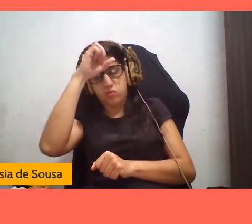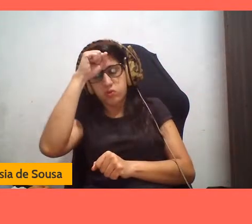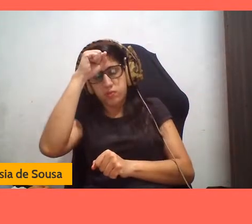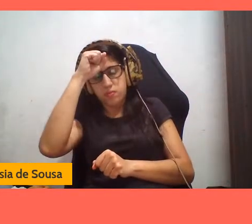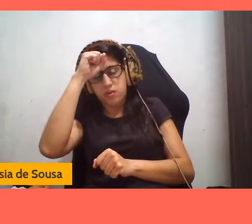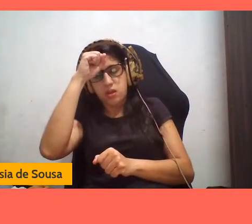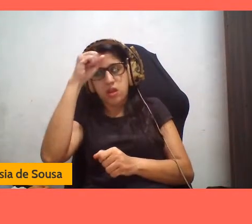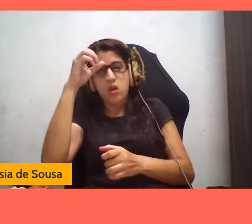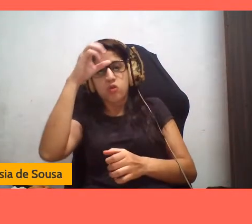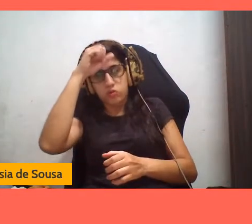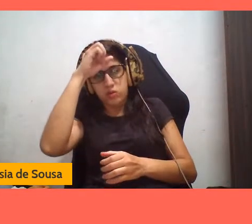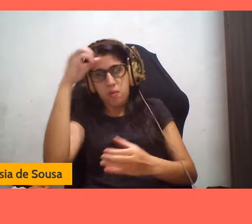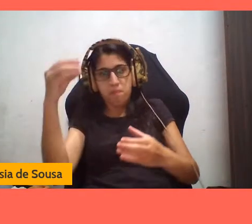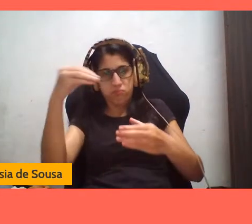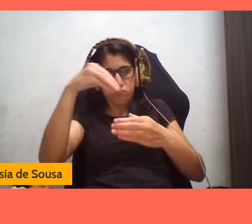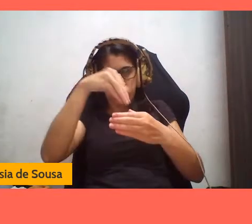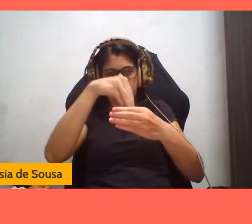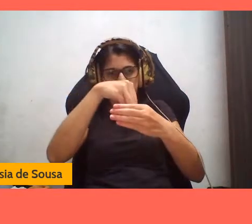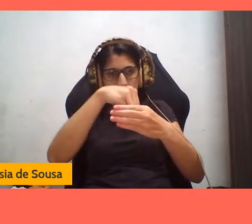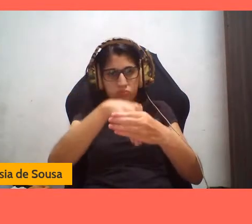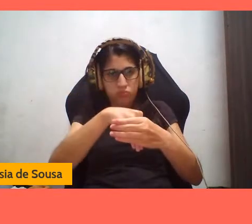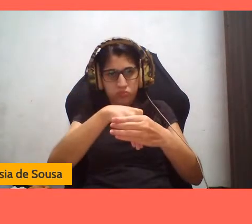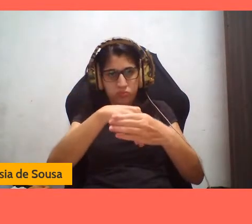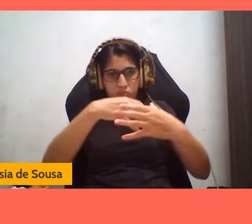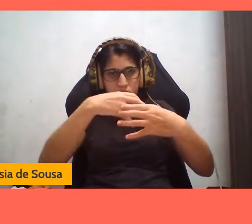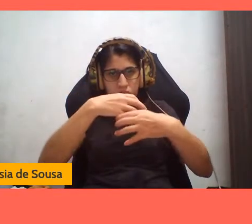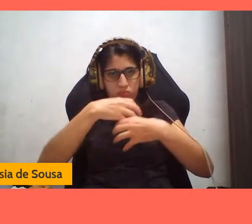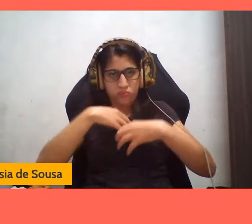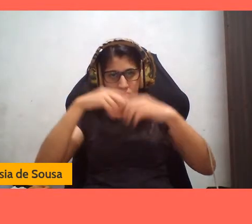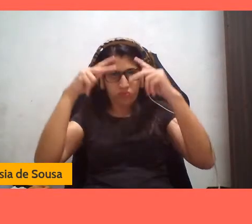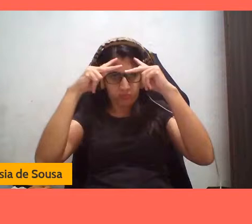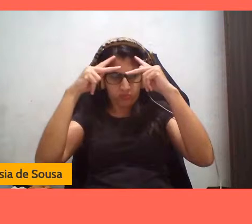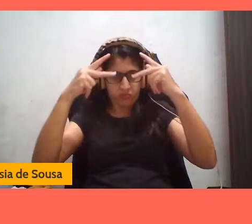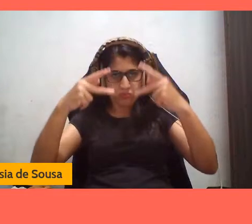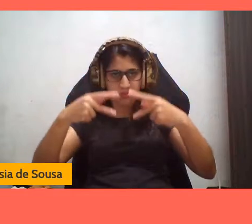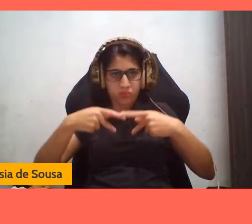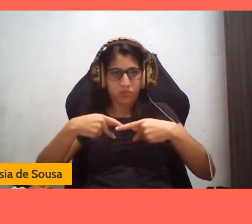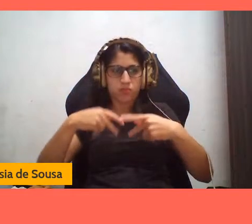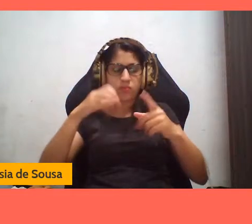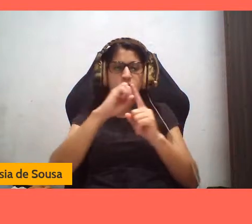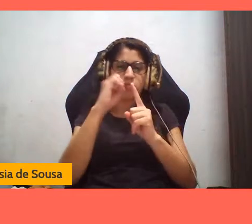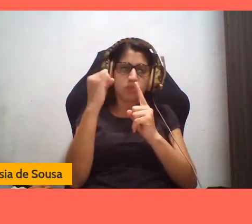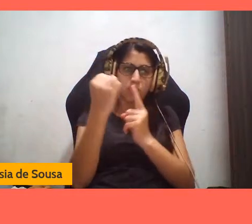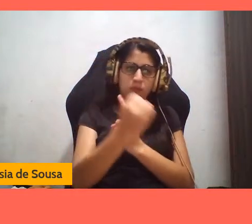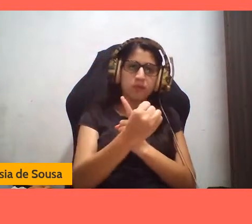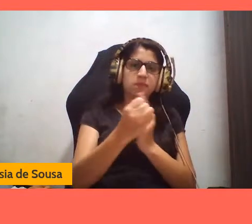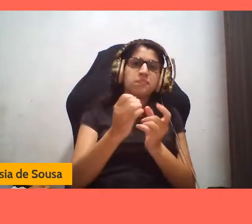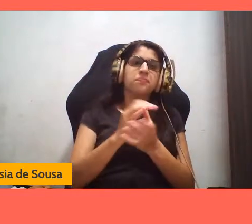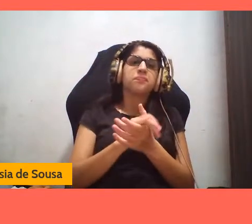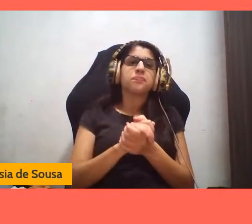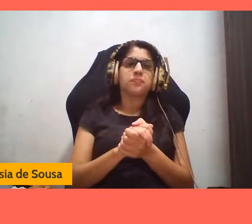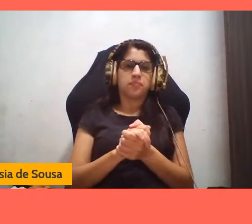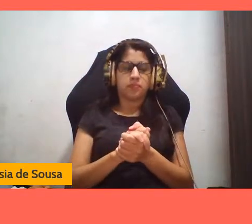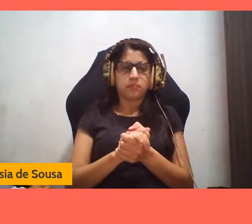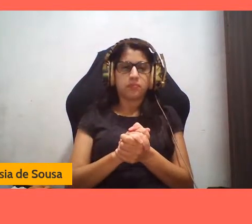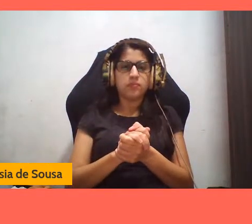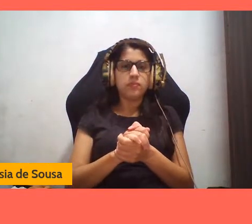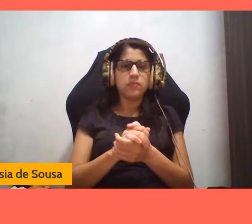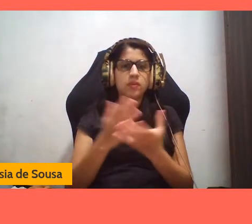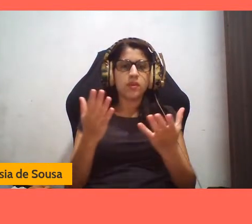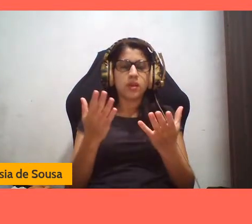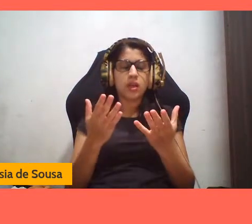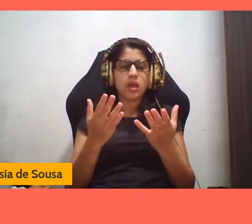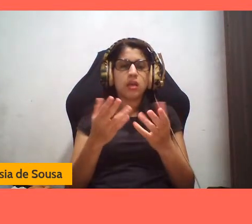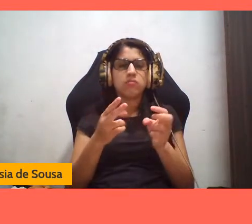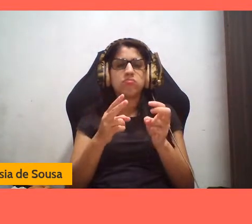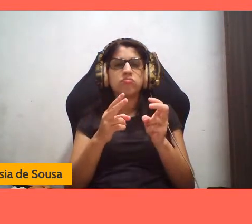parte inerente do patrimônio comum da humanidade. E nessa